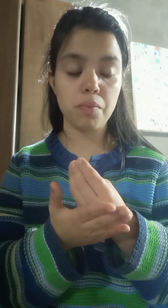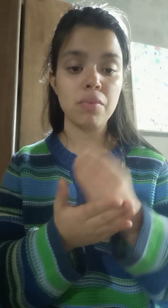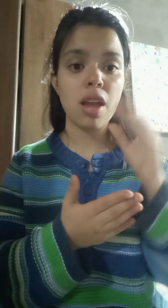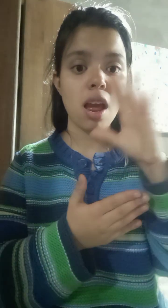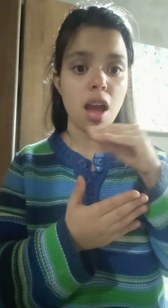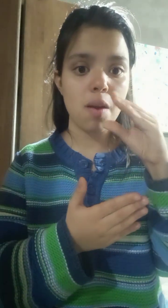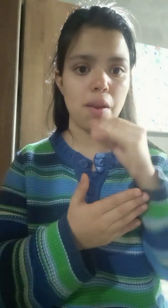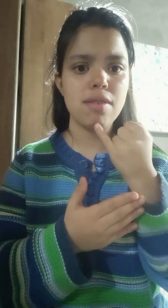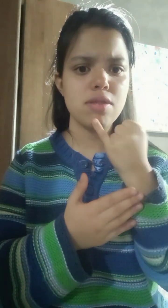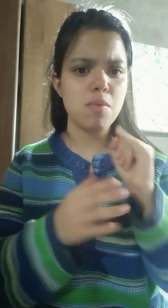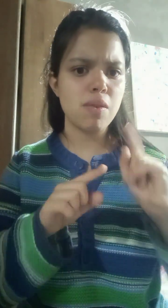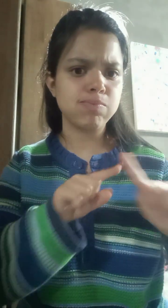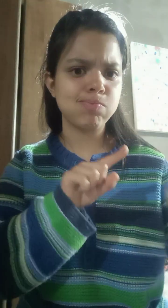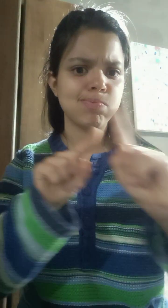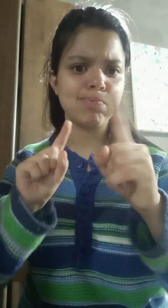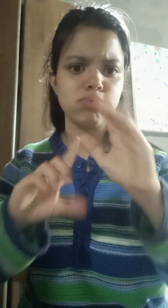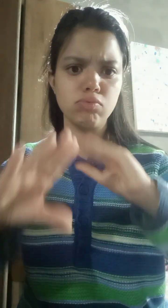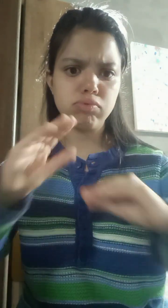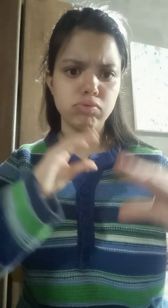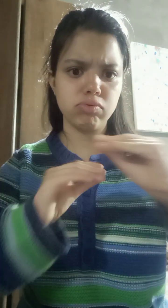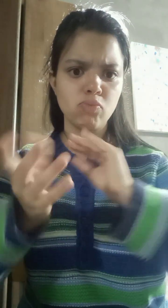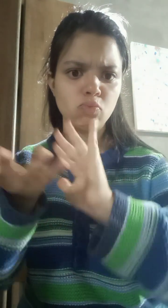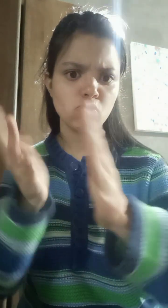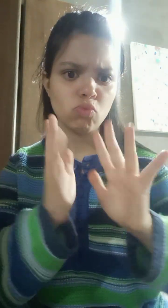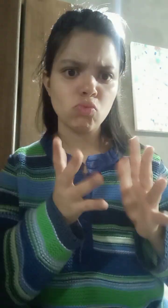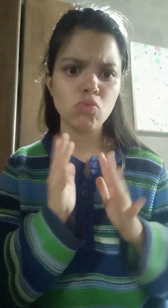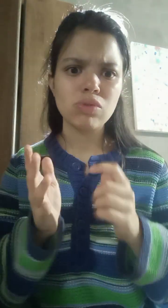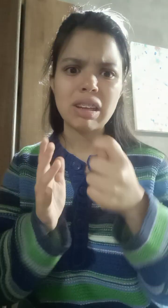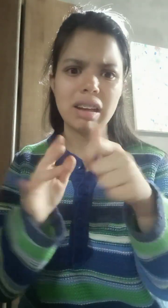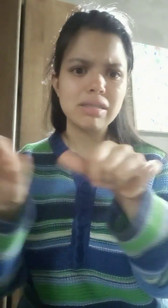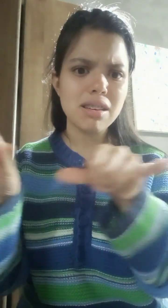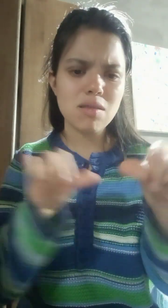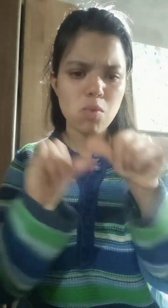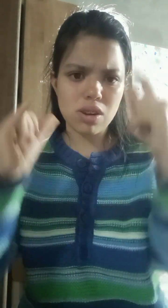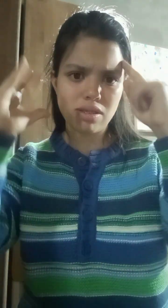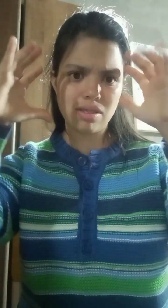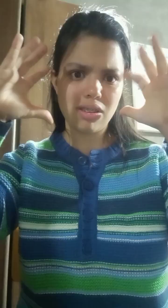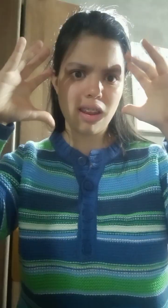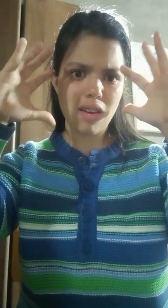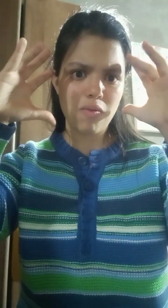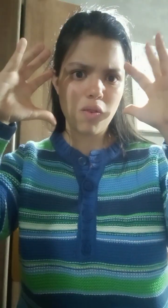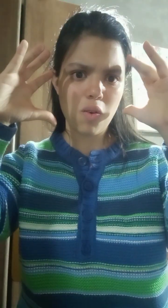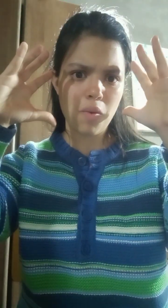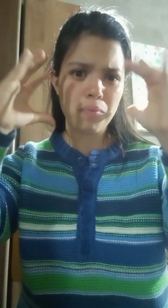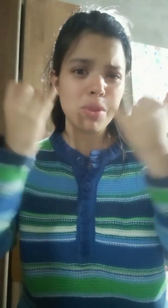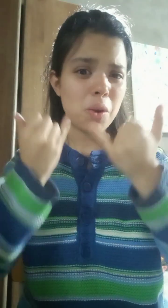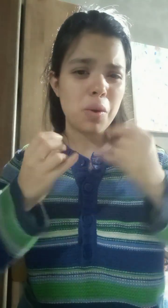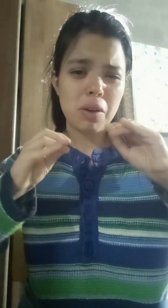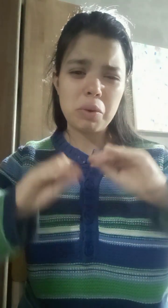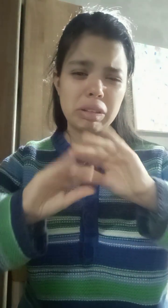ahora ha sido difícil obtener una imagen coherente de cómo se procesan ambas formas de lenguaje en el